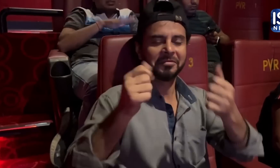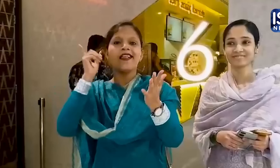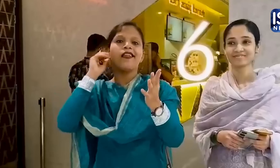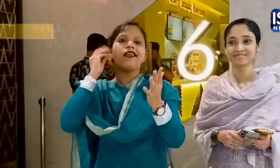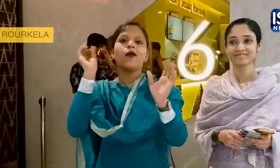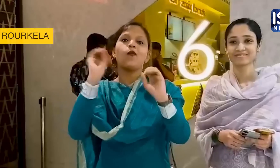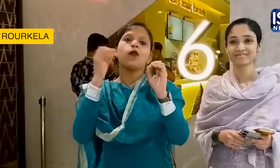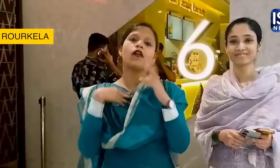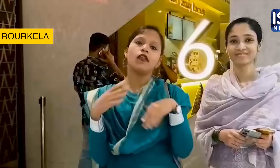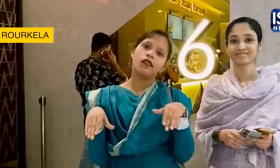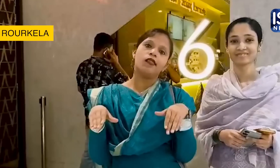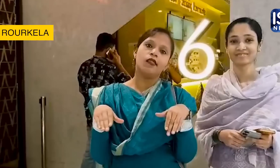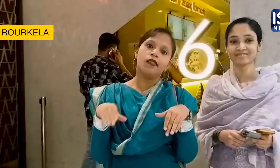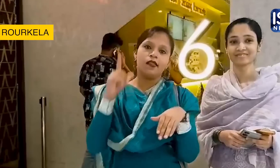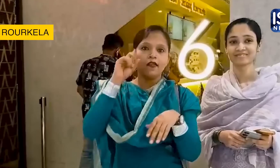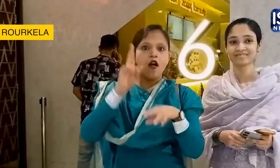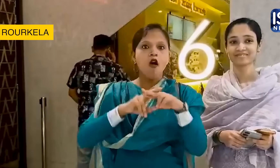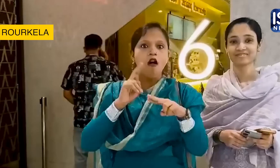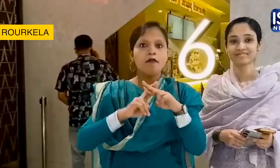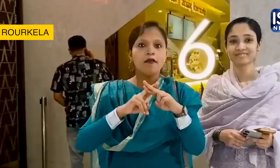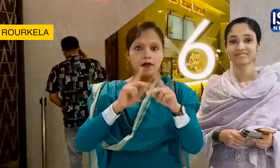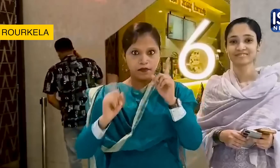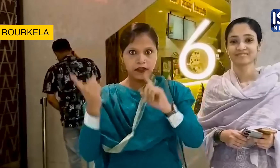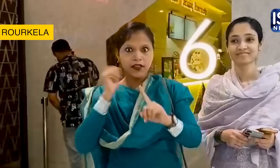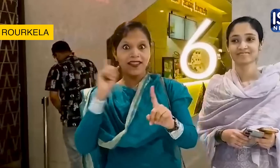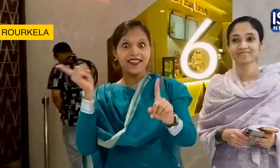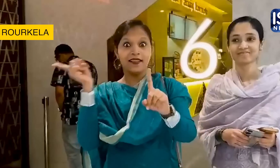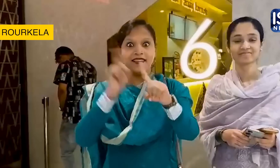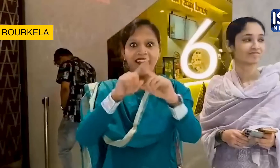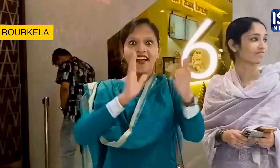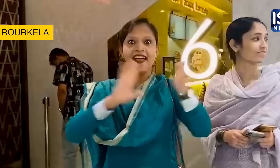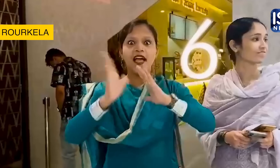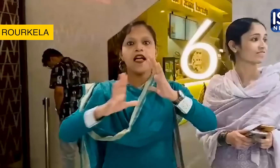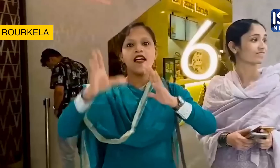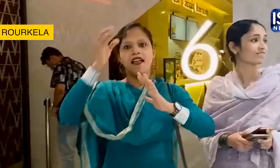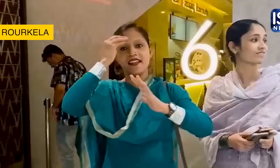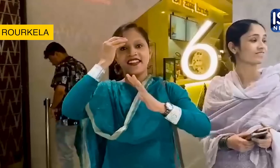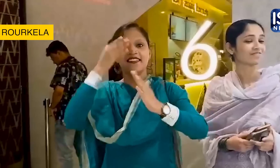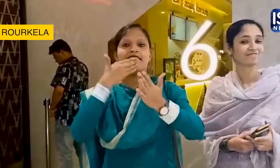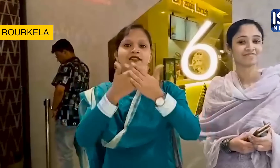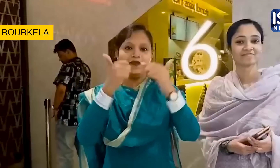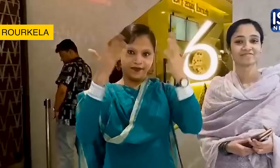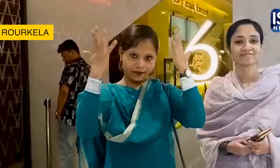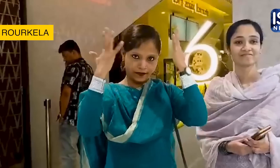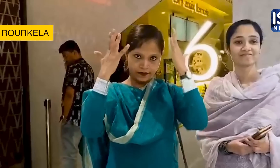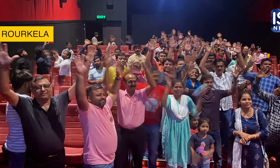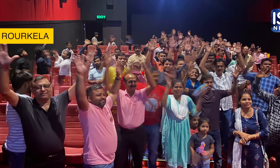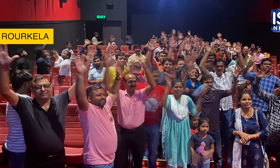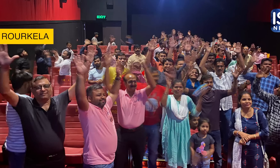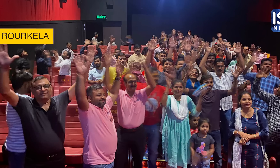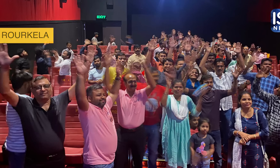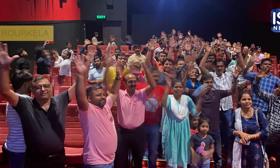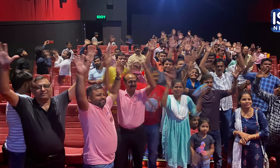समझ गया। मैं पहले बोर हो जाती थी क्योंकि डायलॉग समझ में नहीं आते थे, लेकिन आईएसएल इंटरप्रिटेशन के साथ मैंने बहुत एंजॉय किया। थैंक यू।